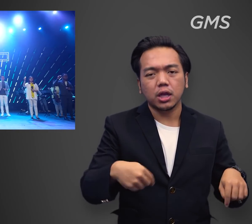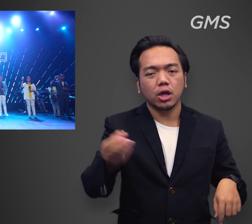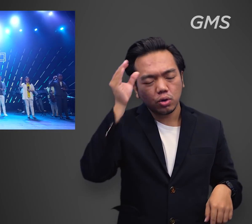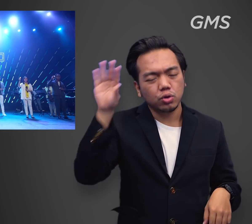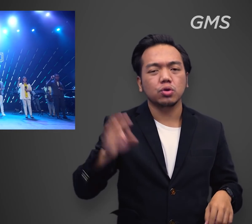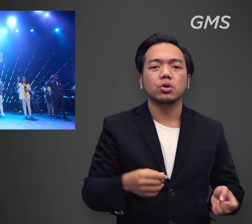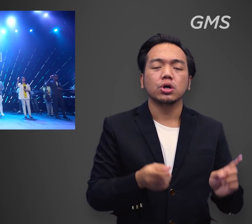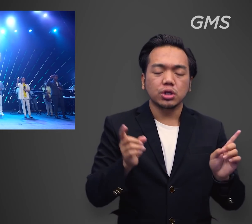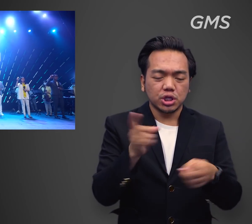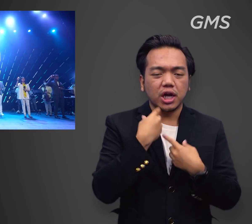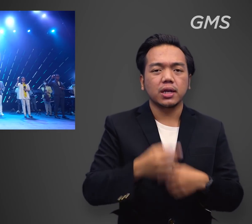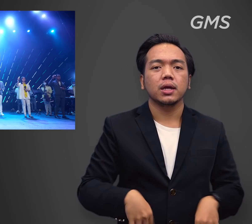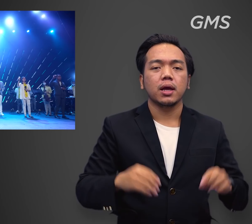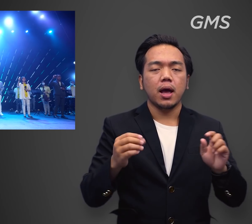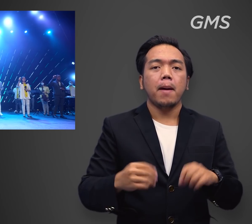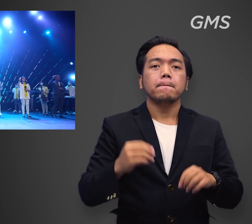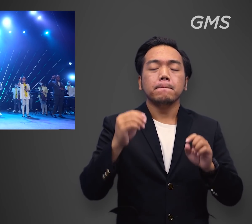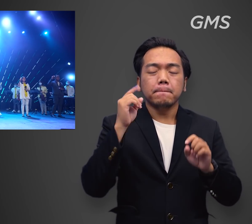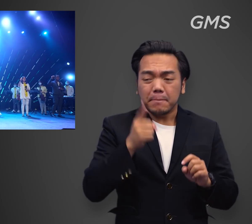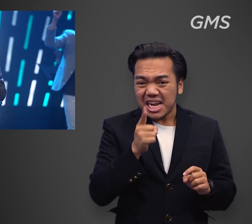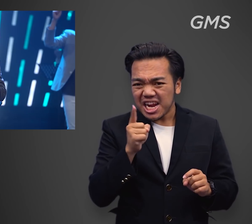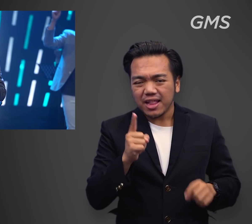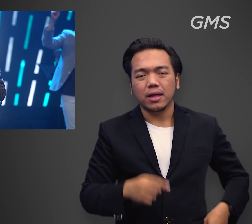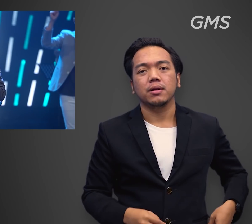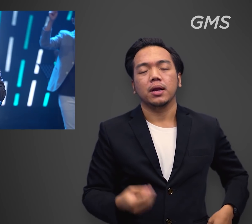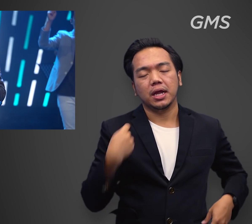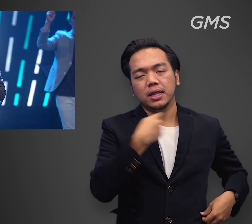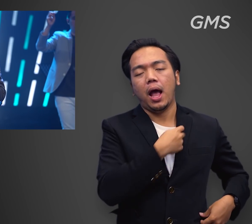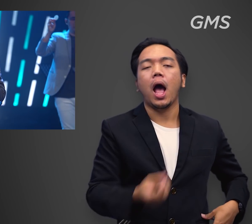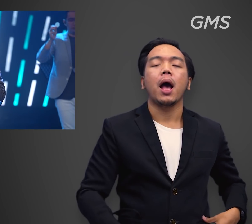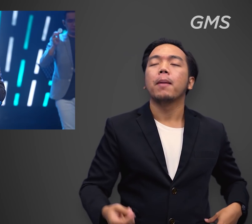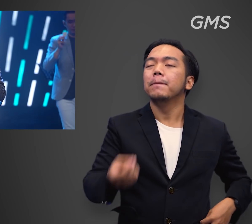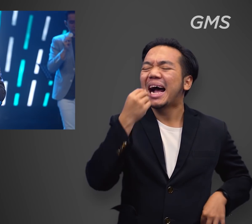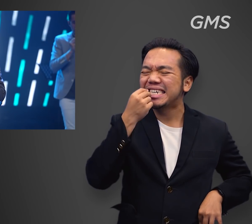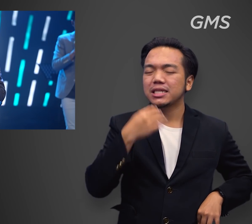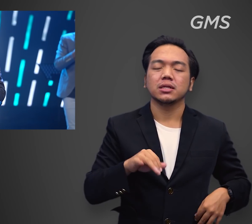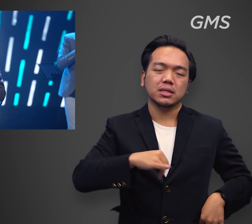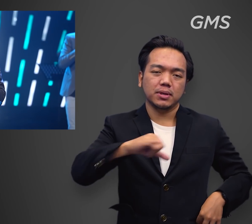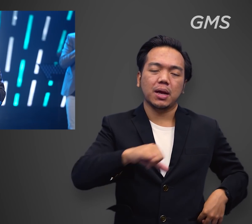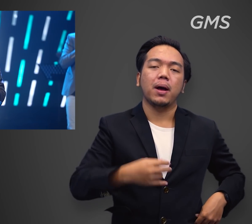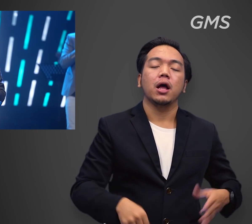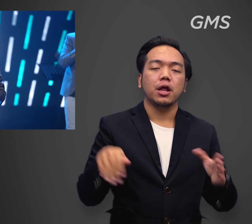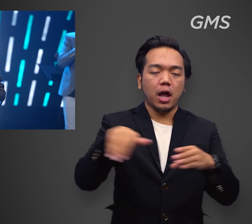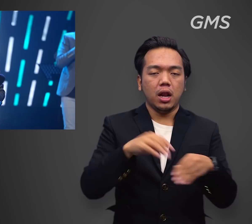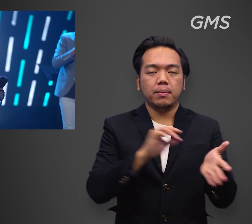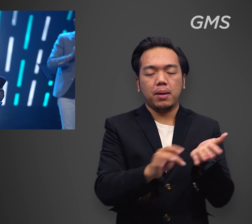aku. Haleluya. Mari kita makan bersama di dalam nama Tuhan Yesus.